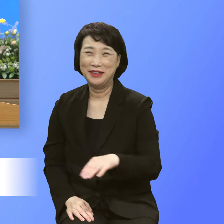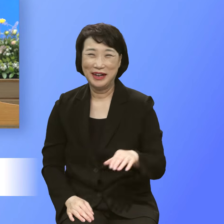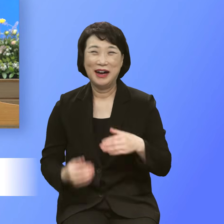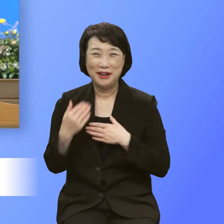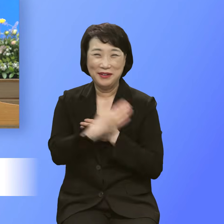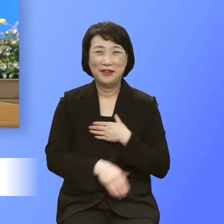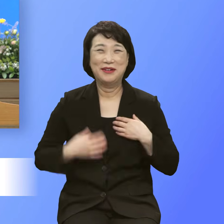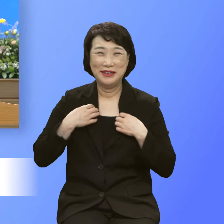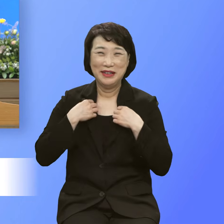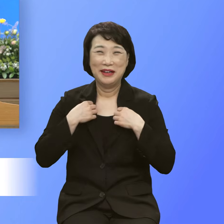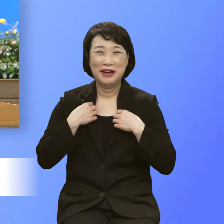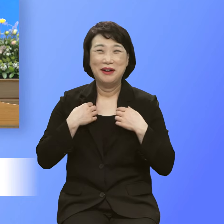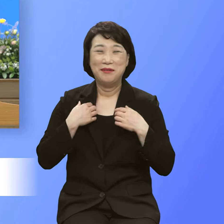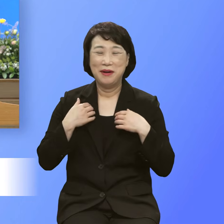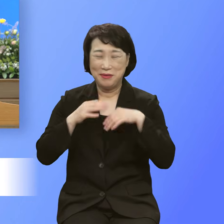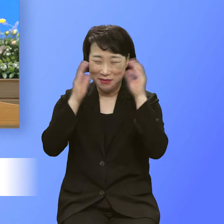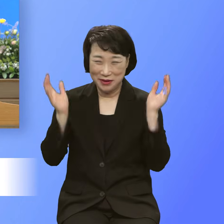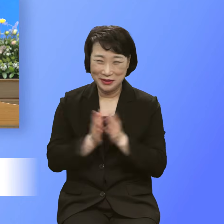가죽 옷이요.